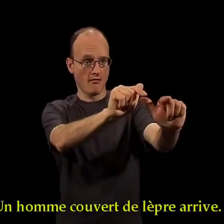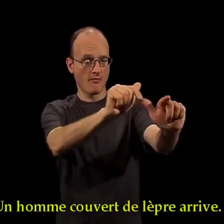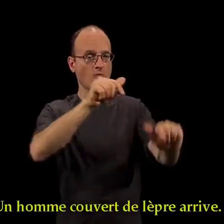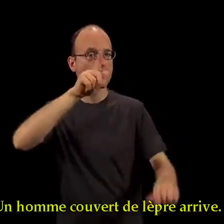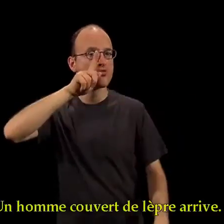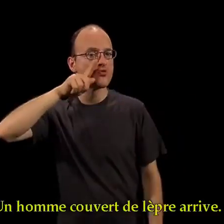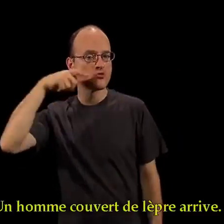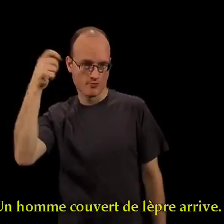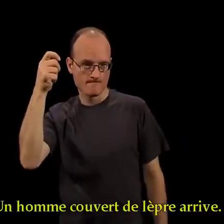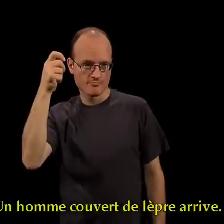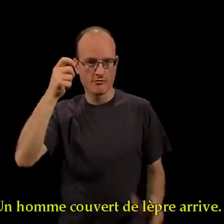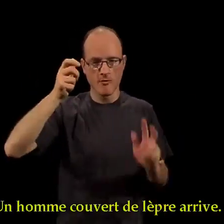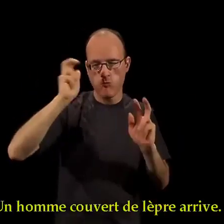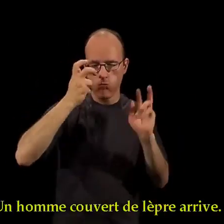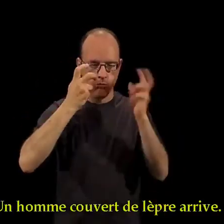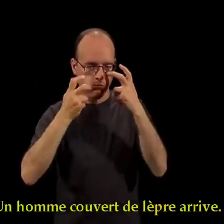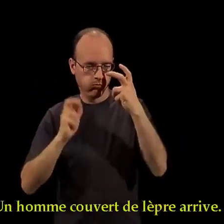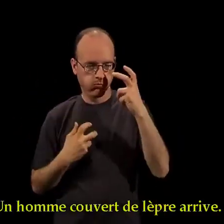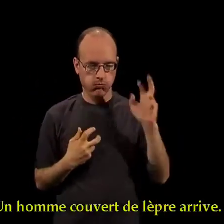Un homme couvert de lèpre arrive.